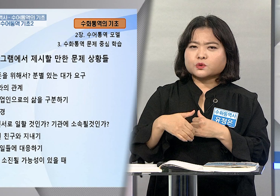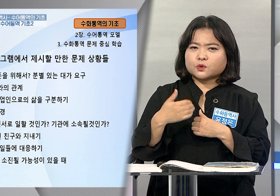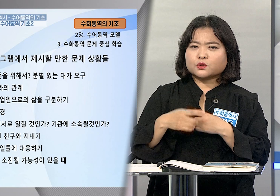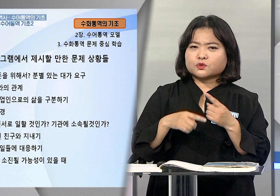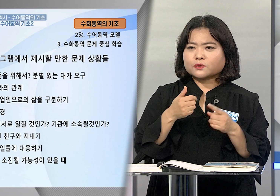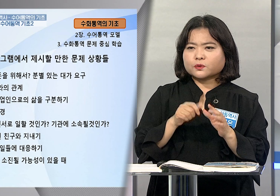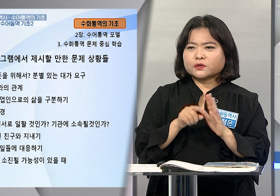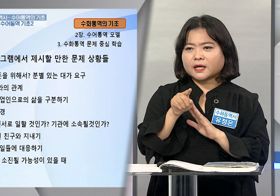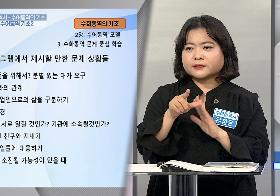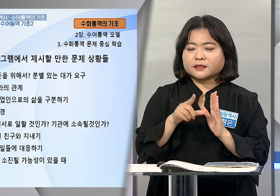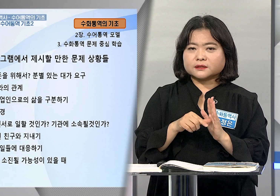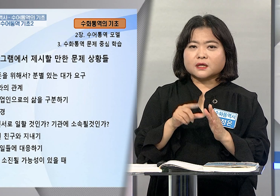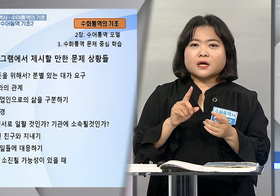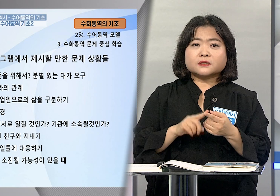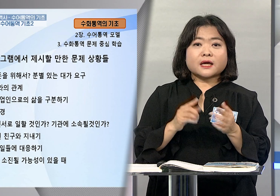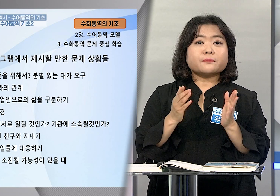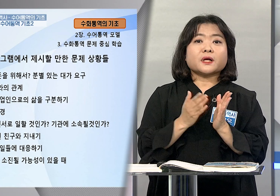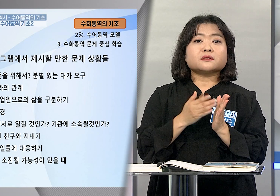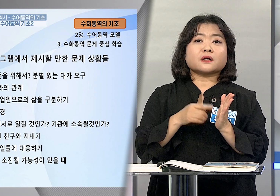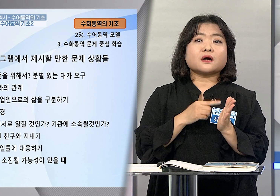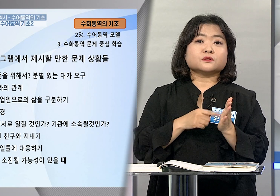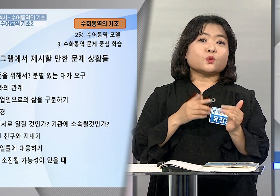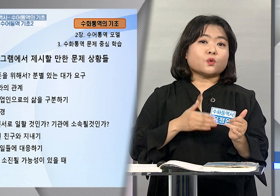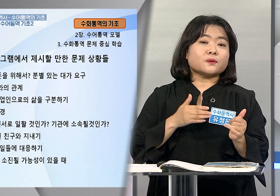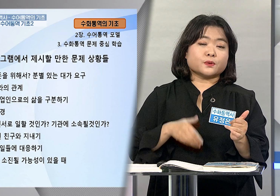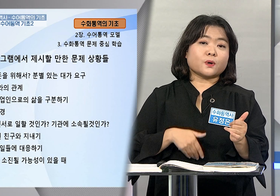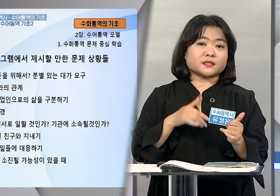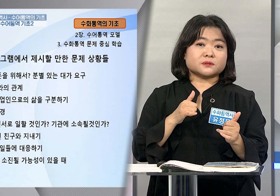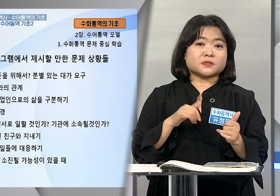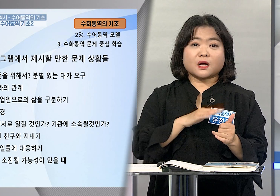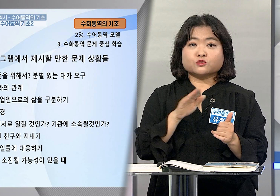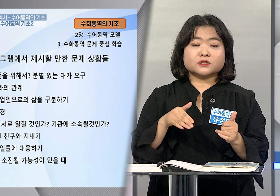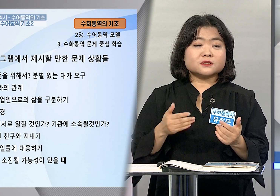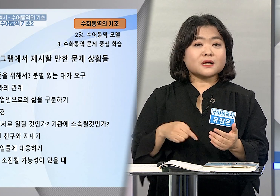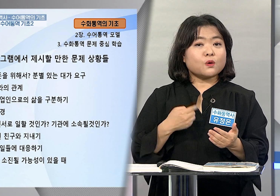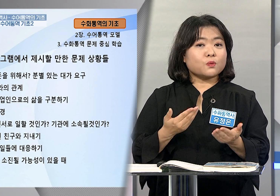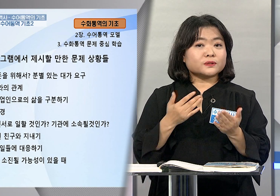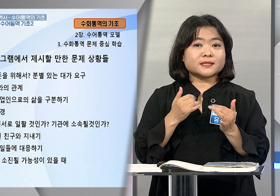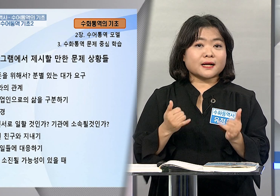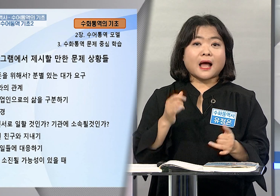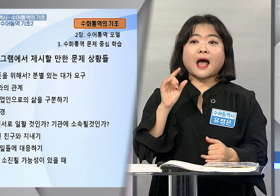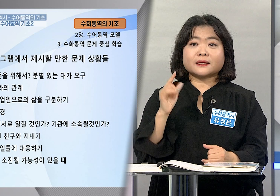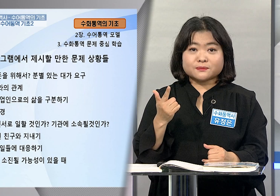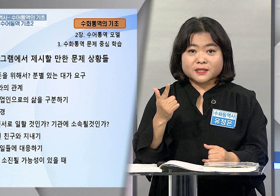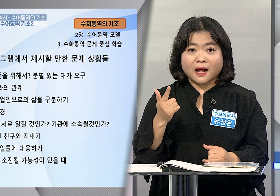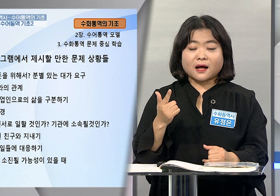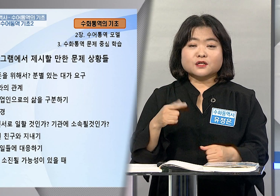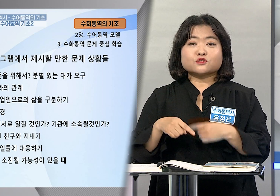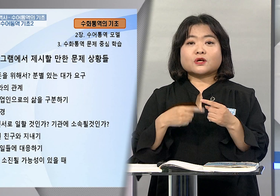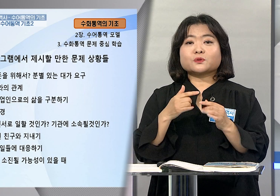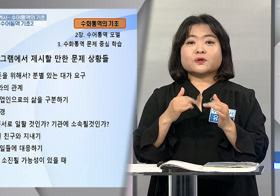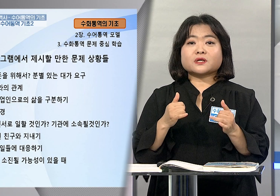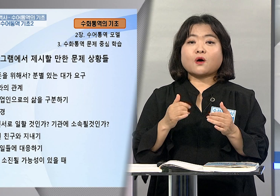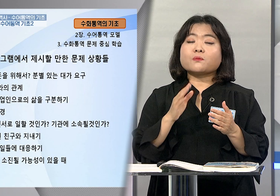요청으로 수화통역을 할 때는 그게 합당한 대가를 요구할 필요가 있습니다. 우리는 자원봉사자가 아닙니다. 수화통역사는